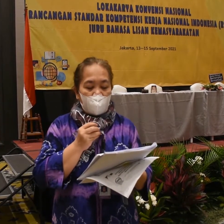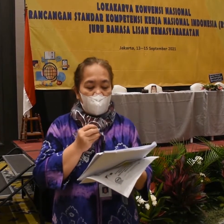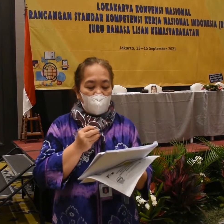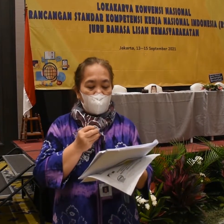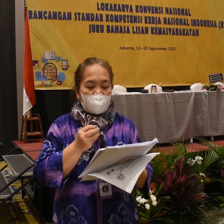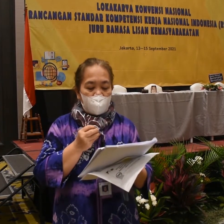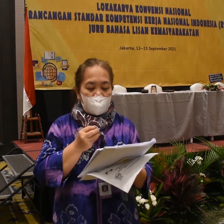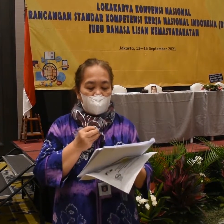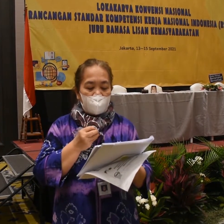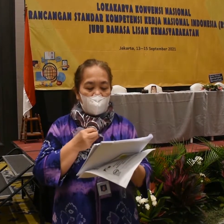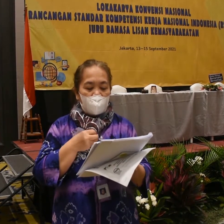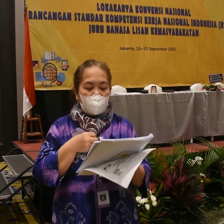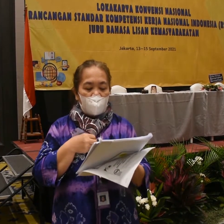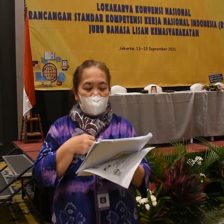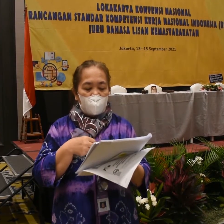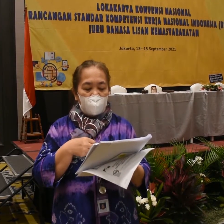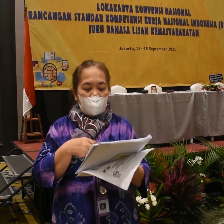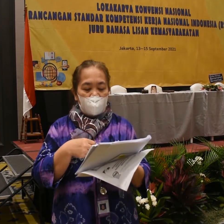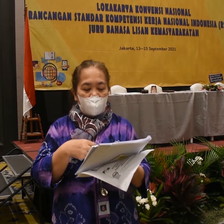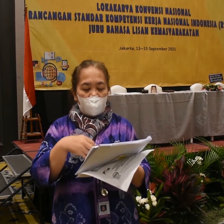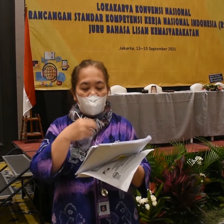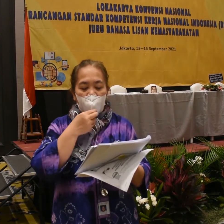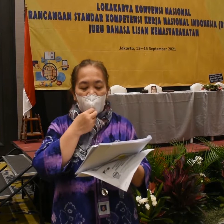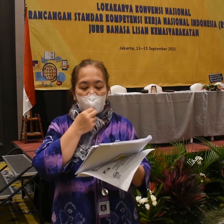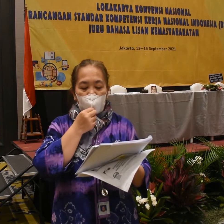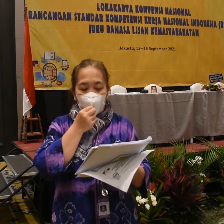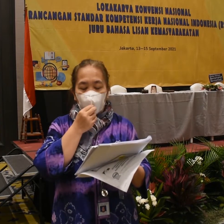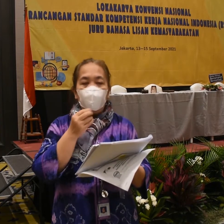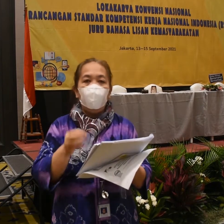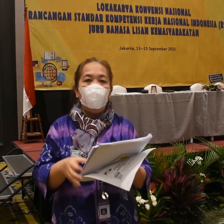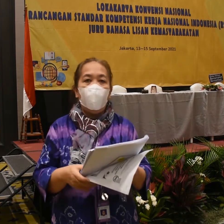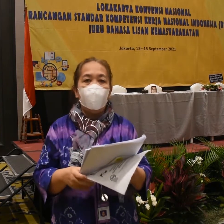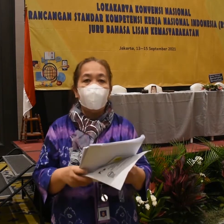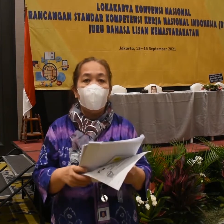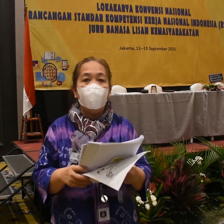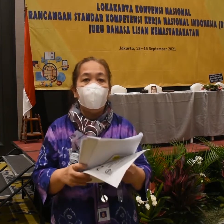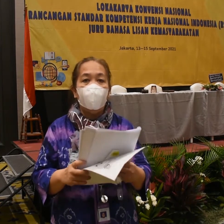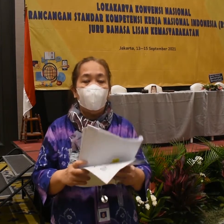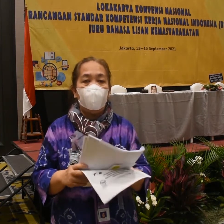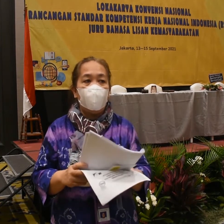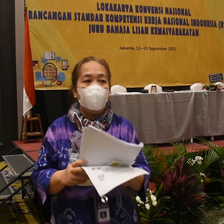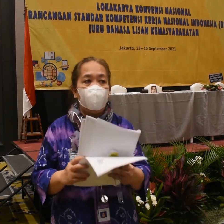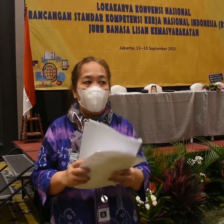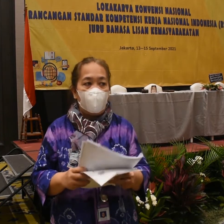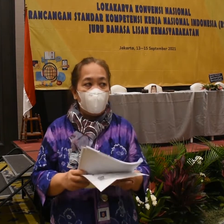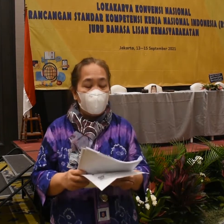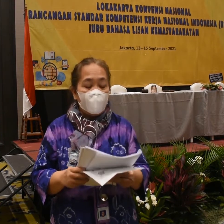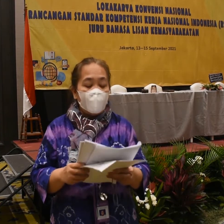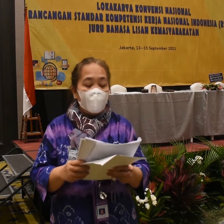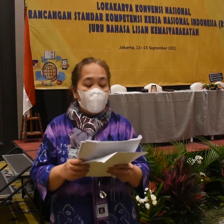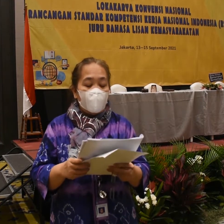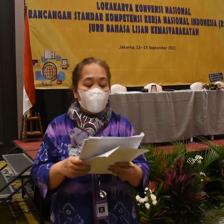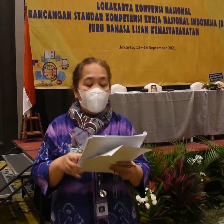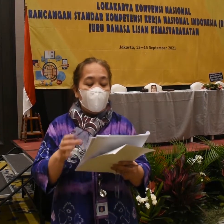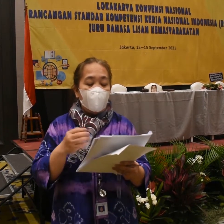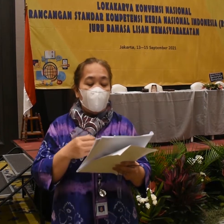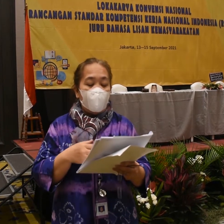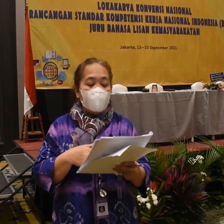standar kompetensi kerja nasional Indonesia untuk juru bahasa dan penerjemah yang akan